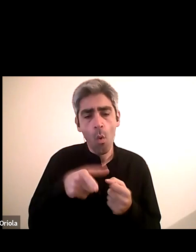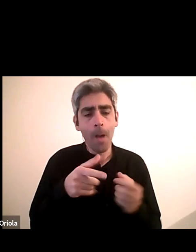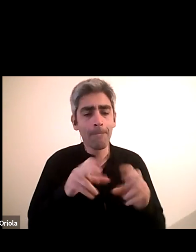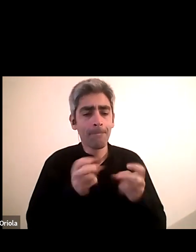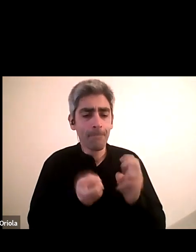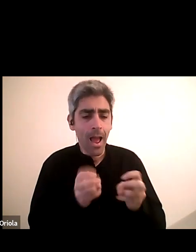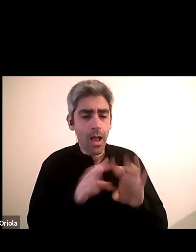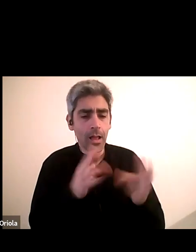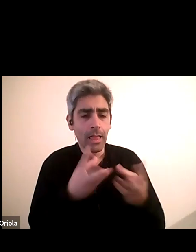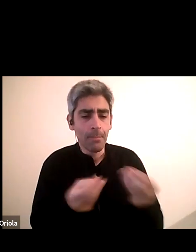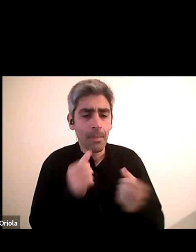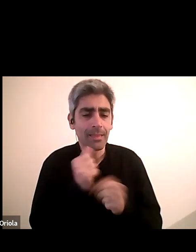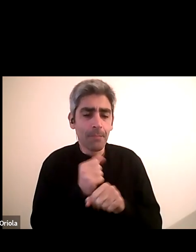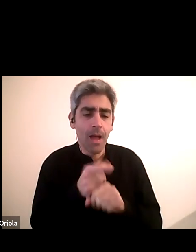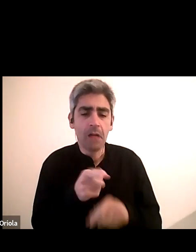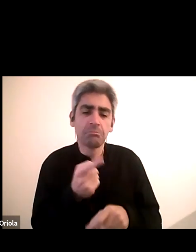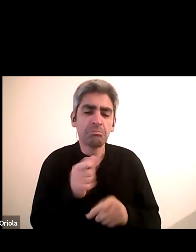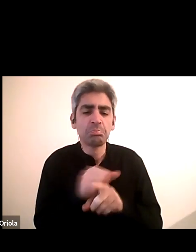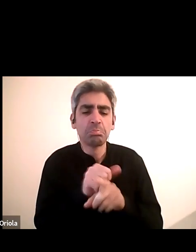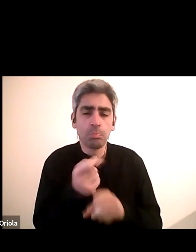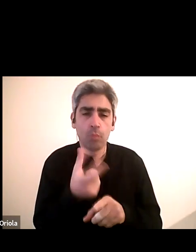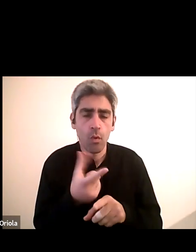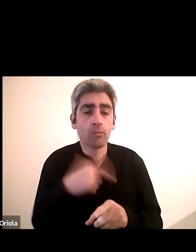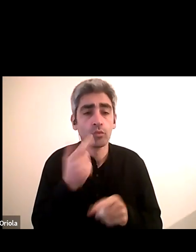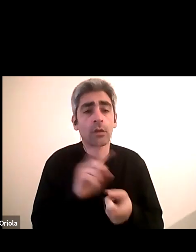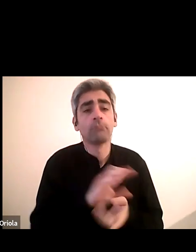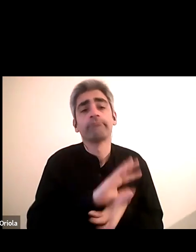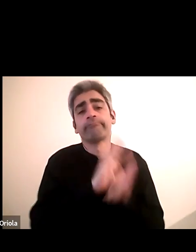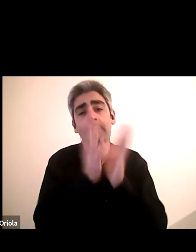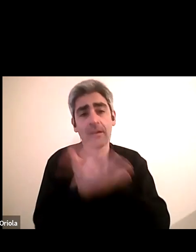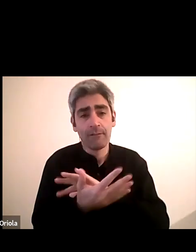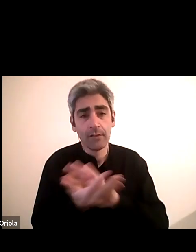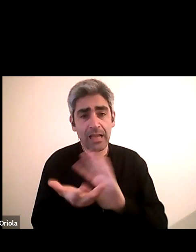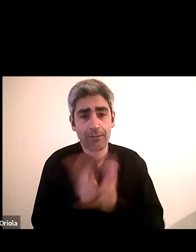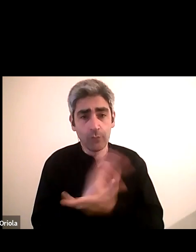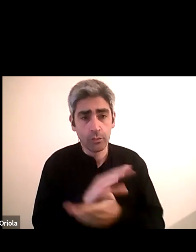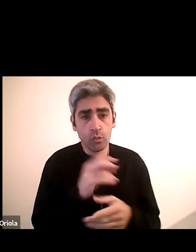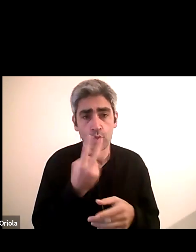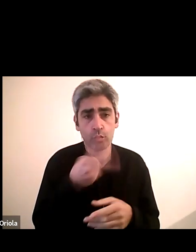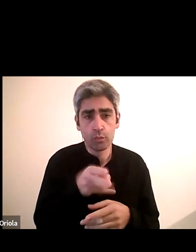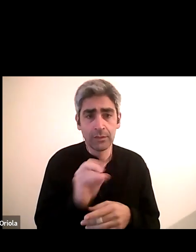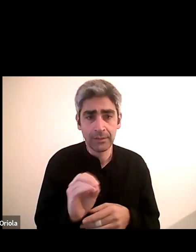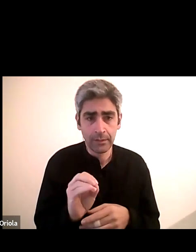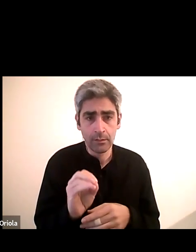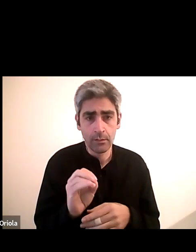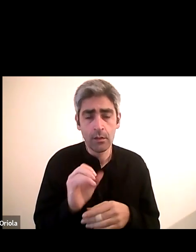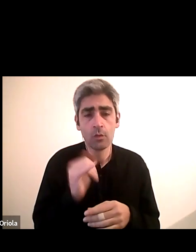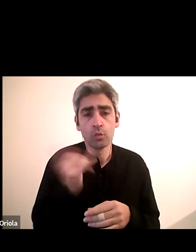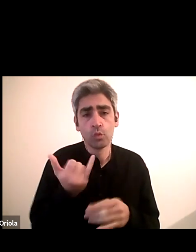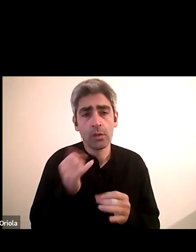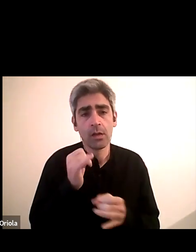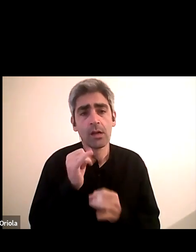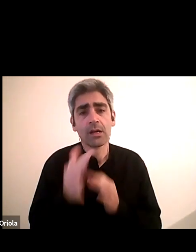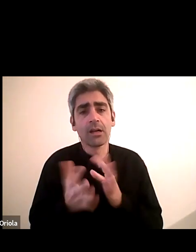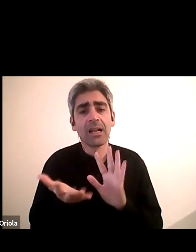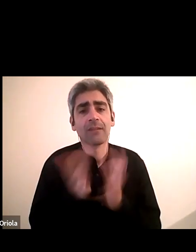trabalho. Depois passámos para a Revolução 2.0, quando a segunda Revolução Industrial, com